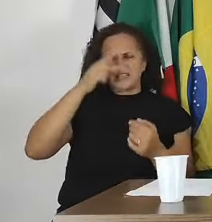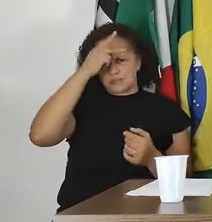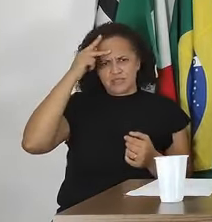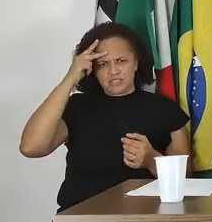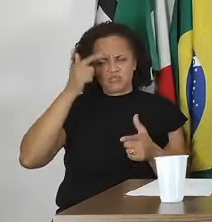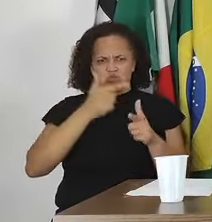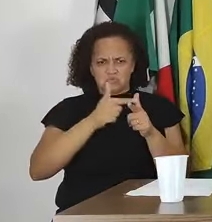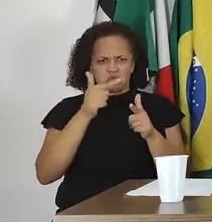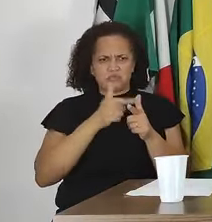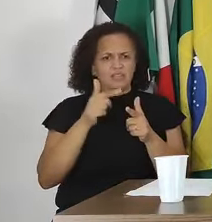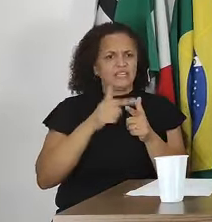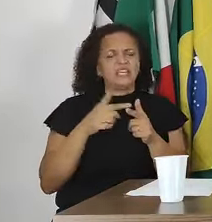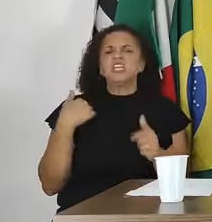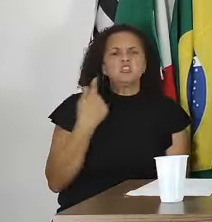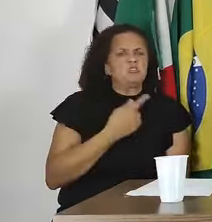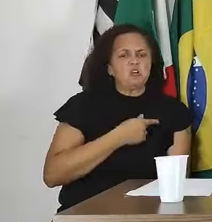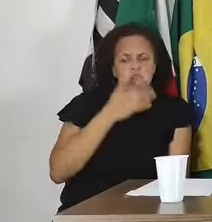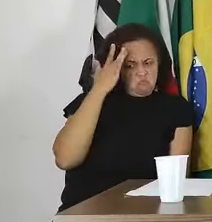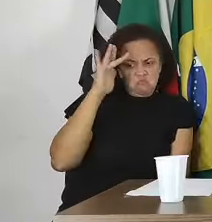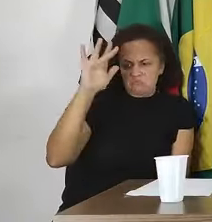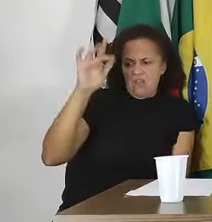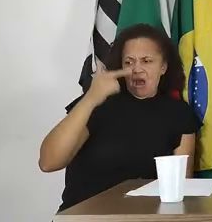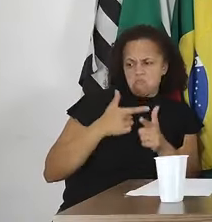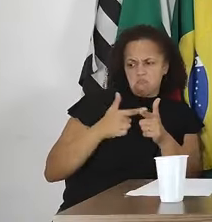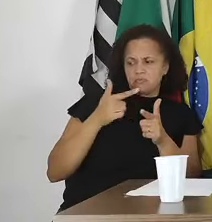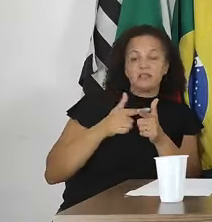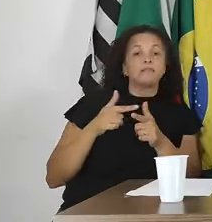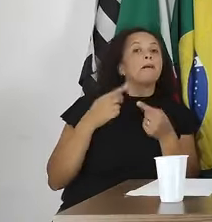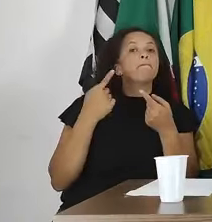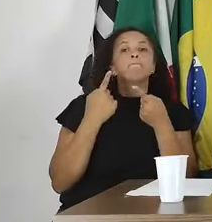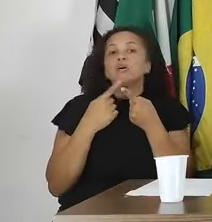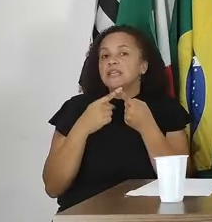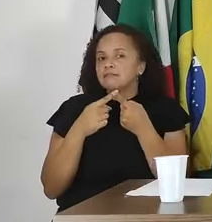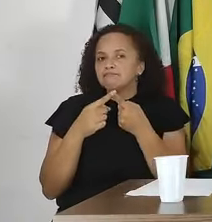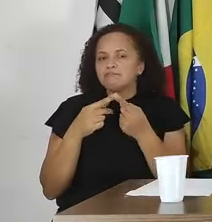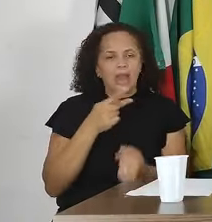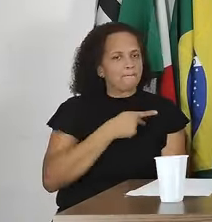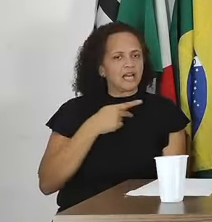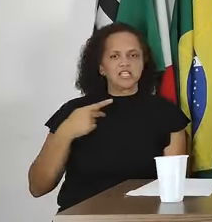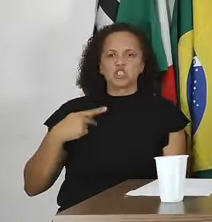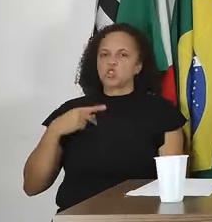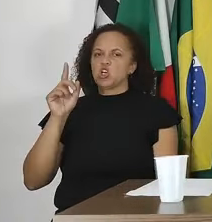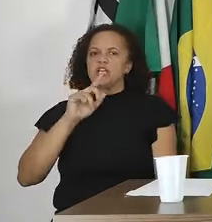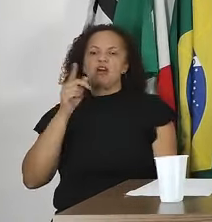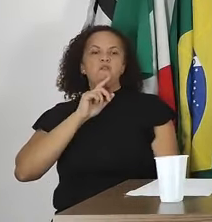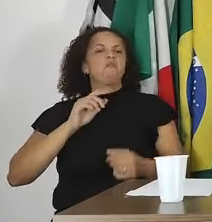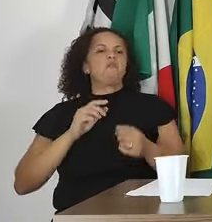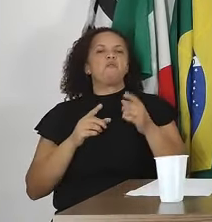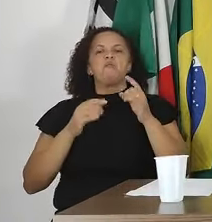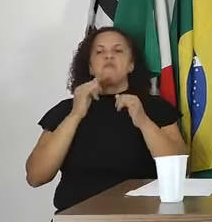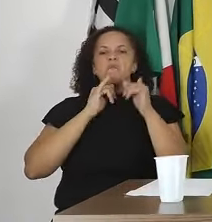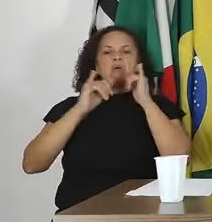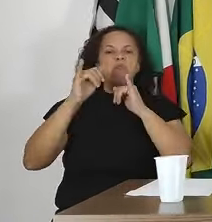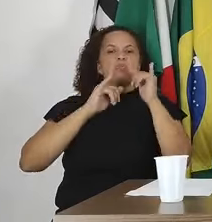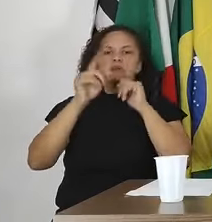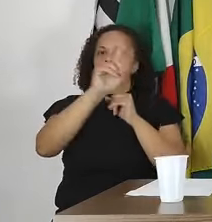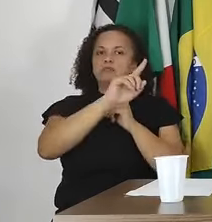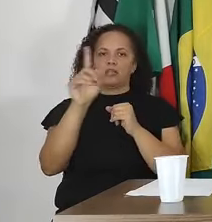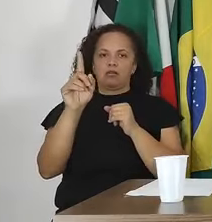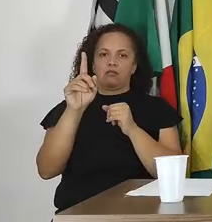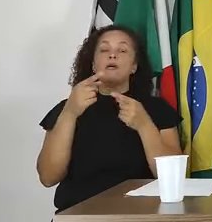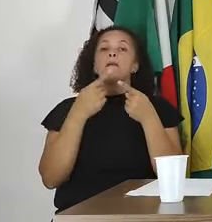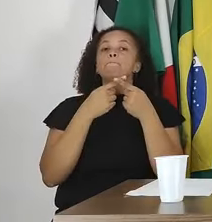que está do nosso lado ali está com um problemão. Porque ele não expõe para a igreja. Ele cuida, ele trata. E é assim que a gente deve